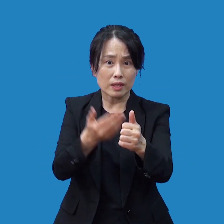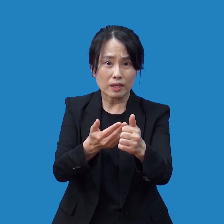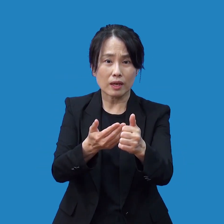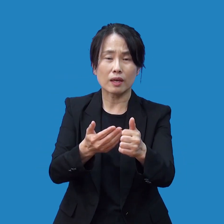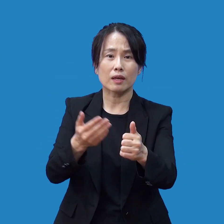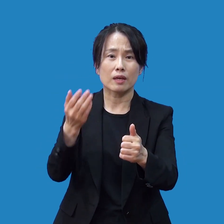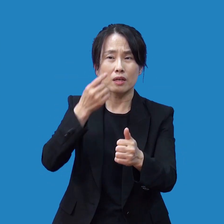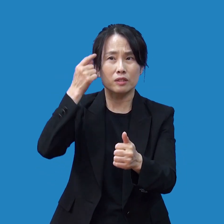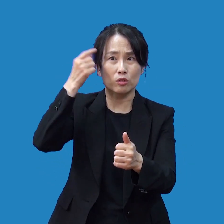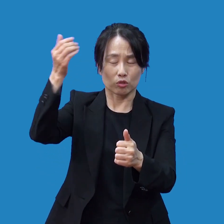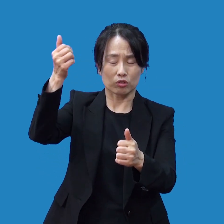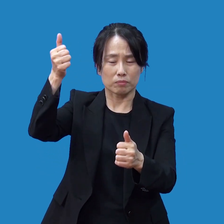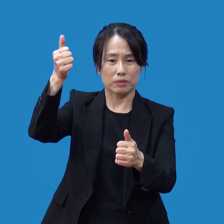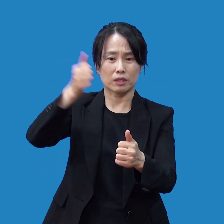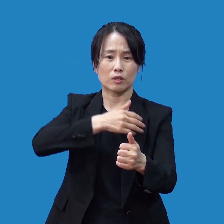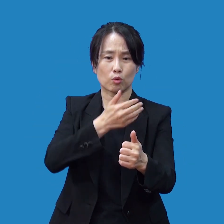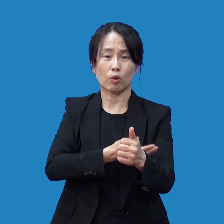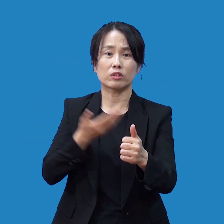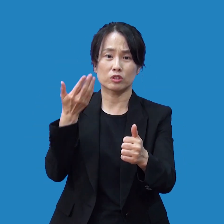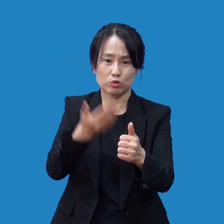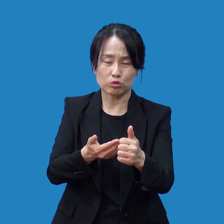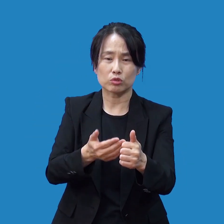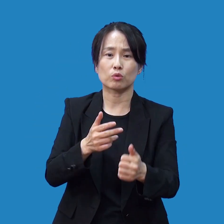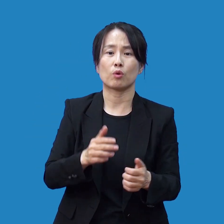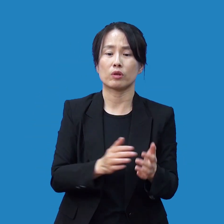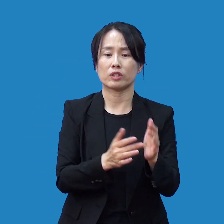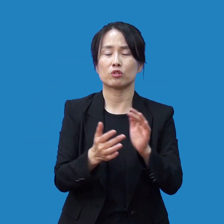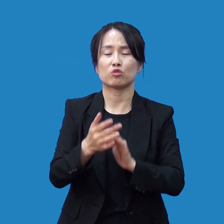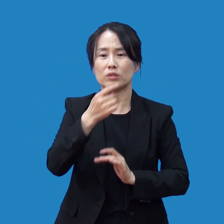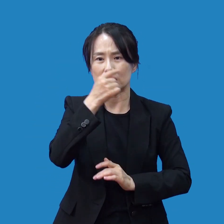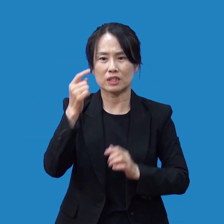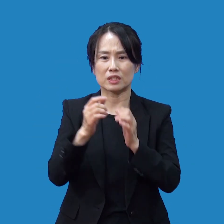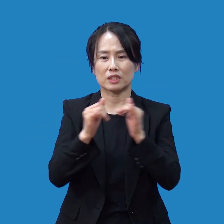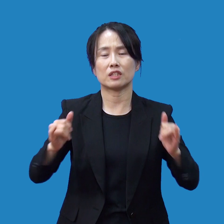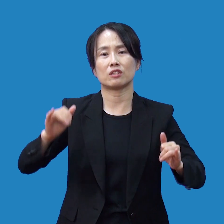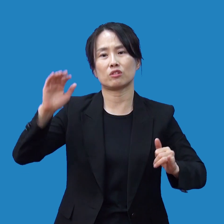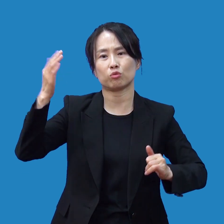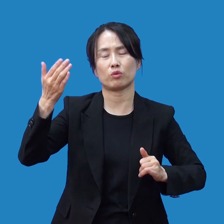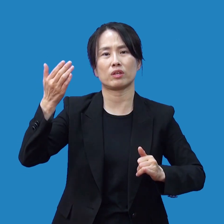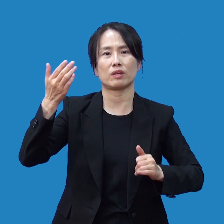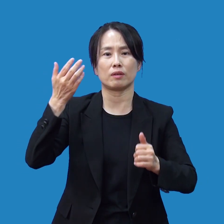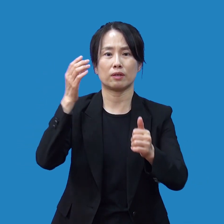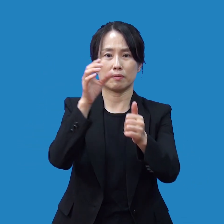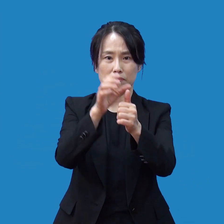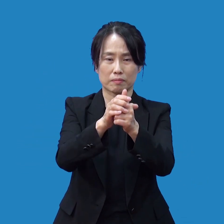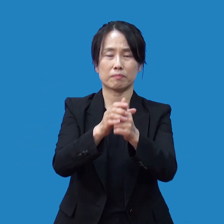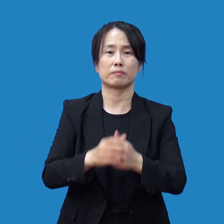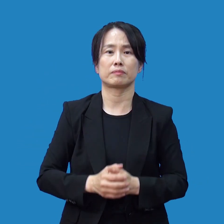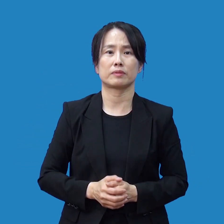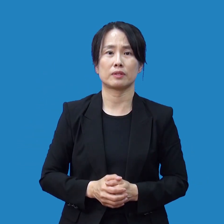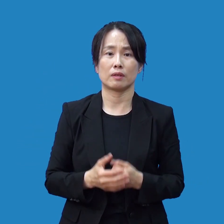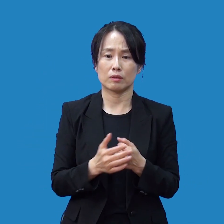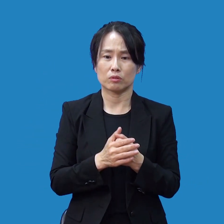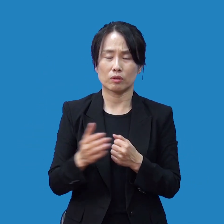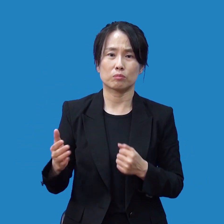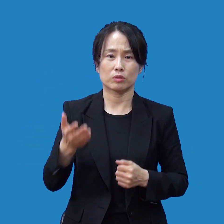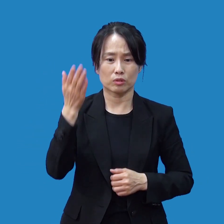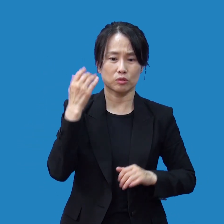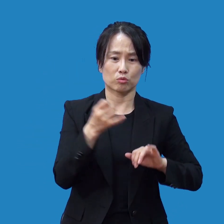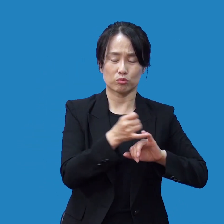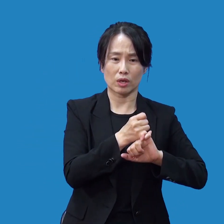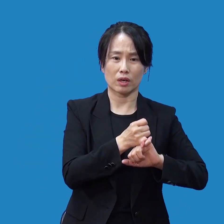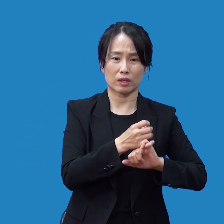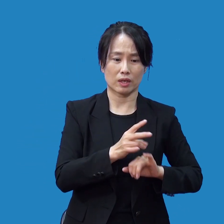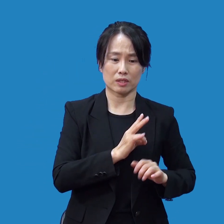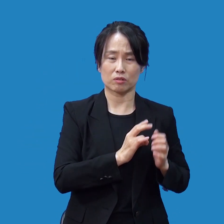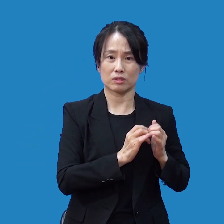성령께서는 권능을 주시고 주님의 증인이 되게 하십니다. 그러므로 성도들이요, 구약의 선지자들이